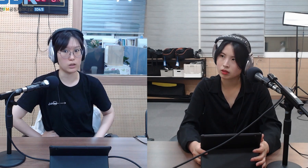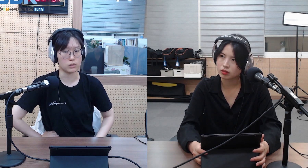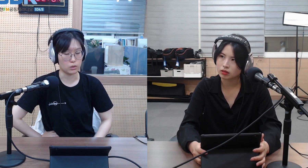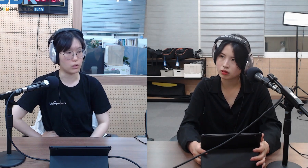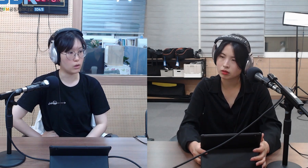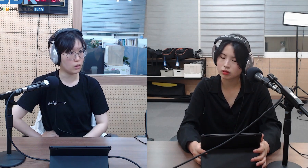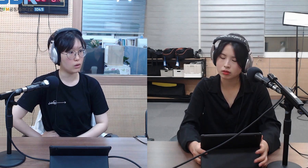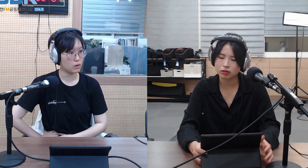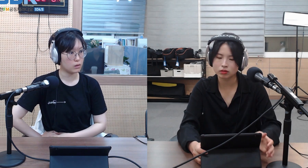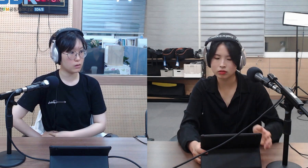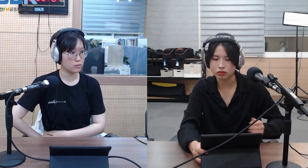받았어요.